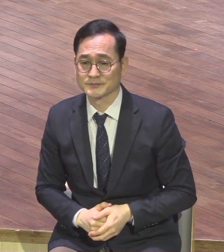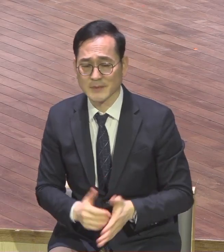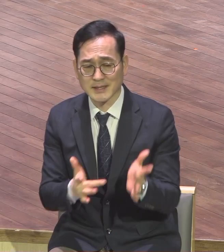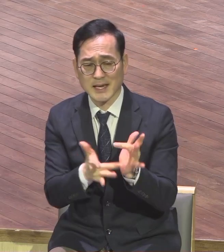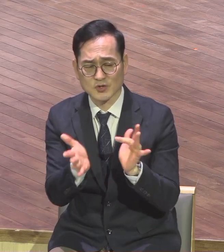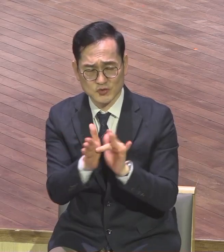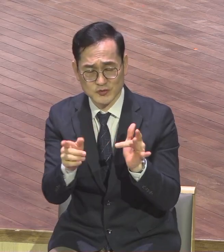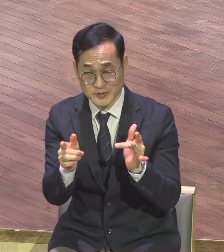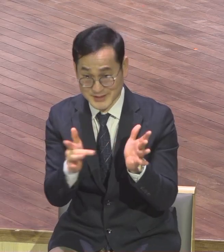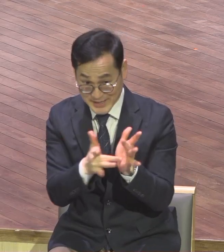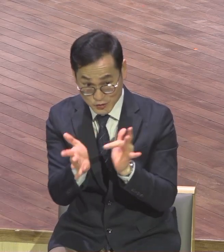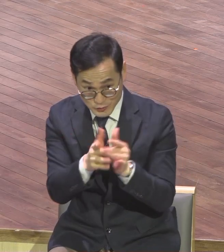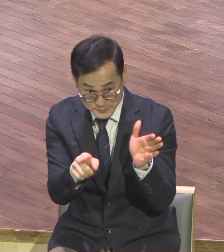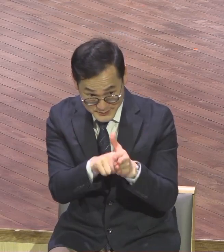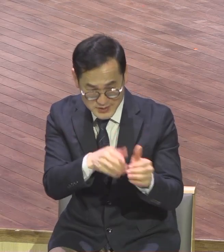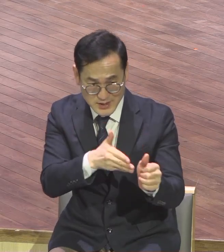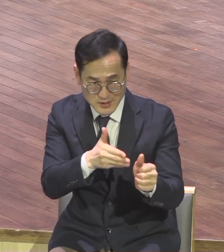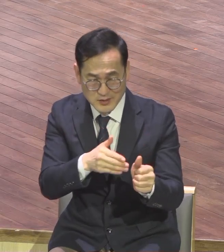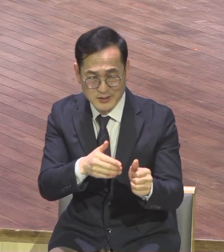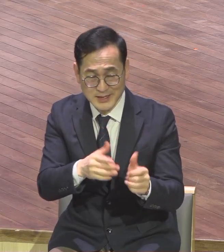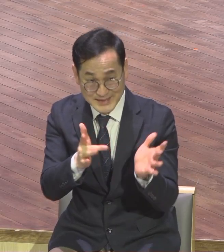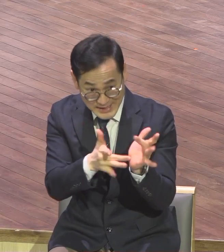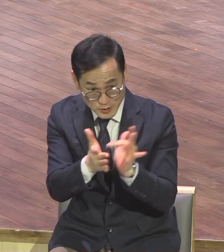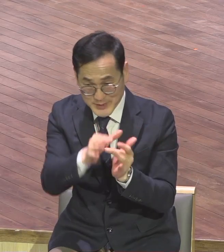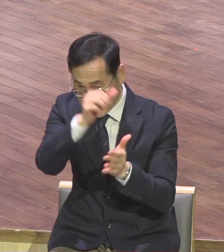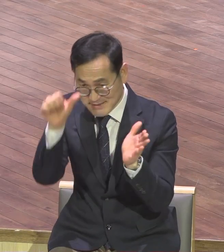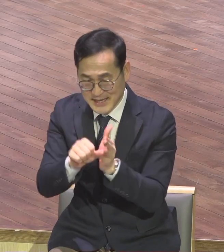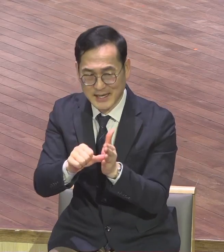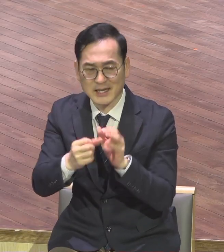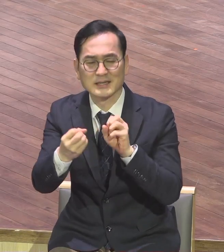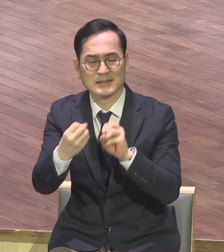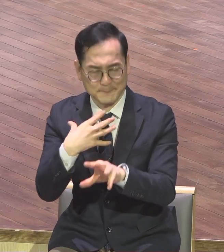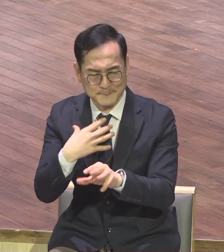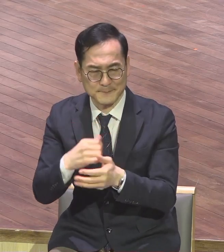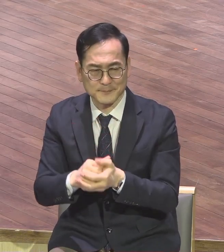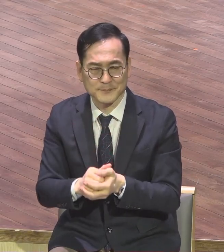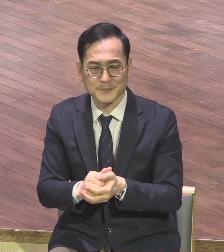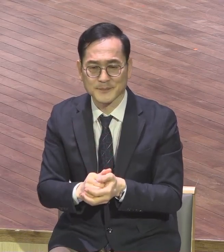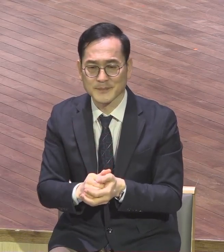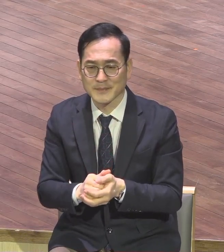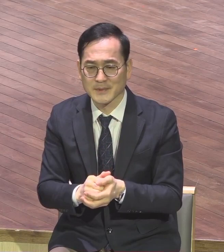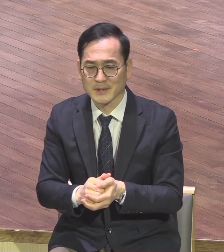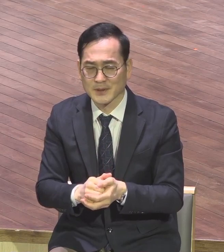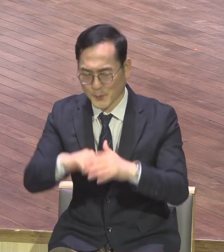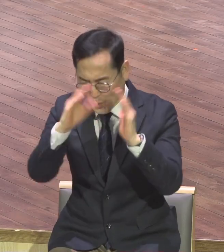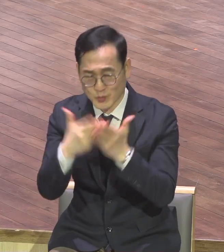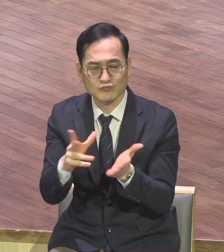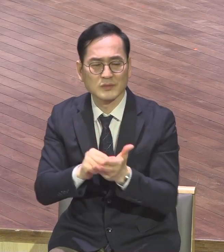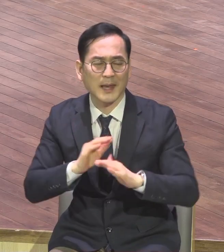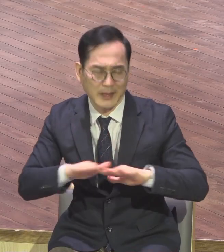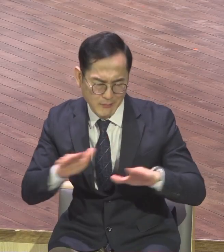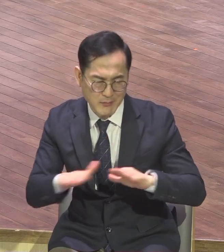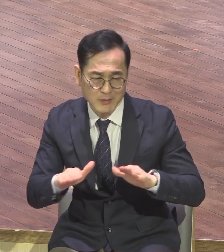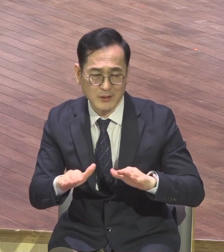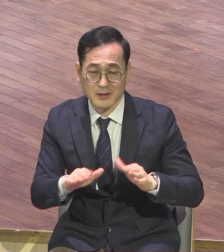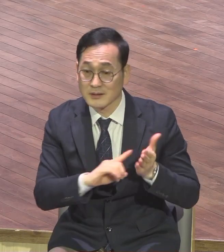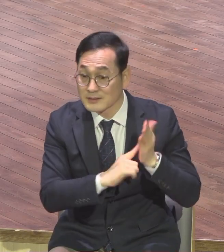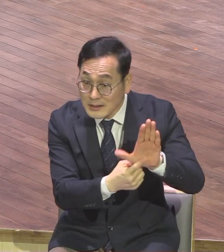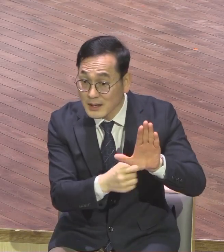믿으십시오. 예수님이 그리스도 인생의 답입니다. 그리스도 드러내는 거. 그게 절대 가치라는 얘기예요.